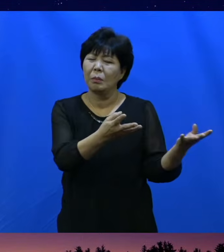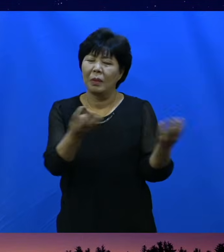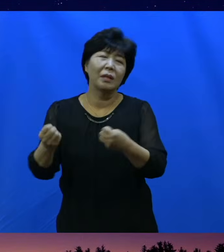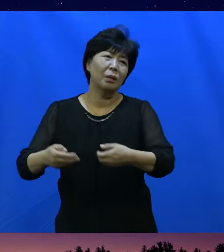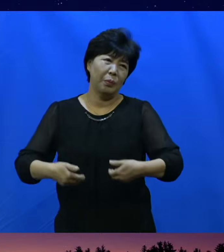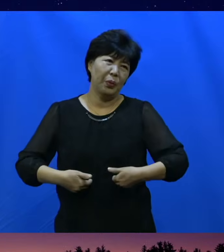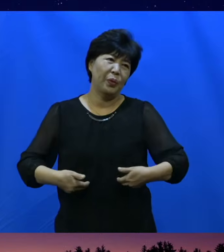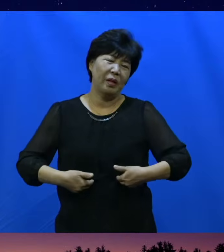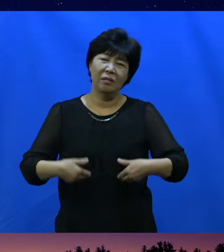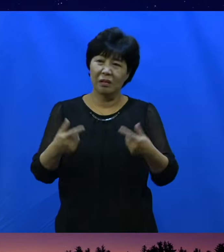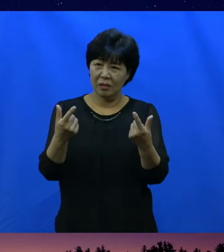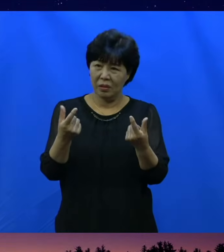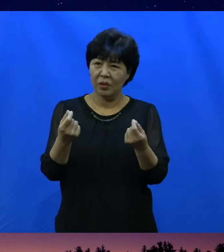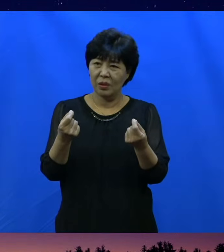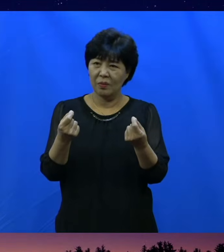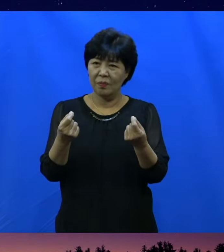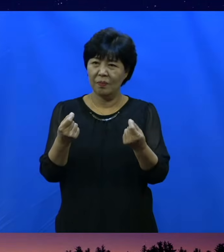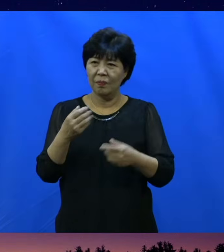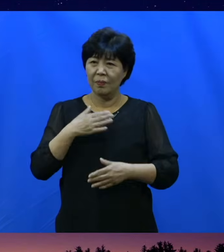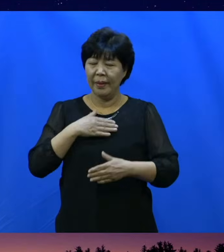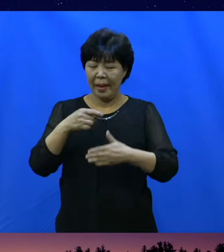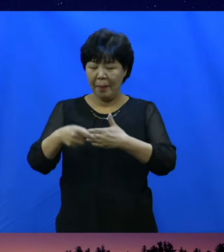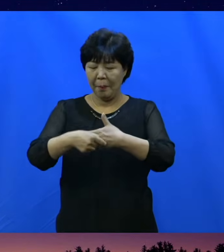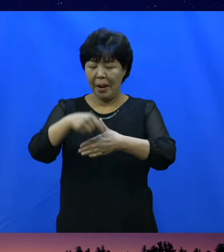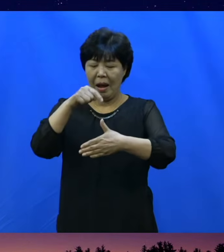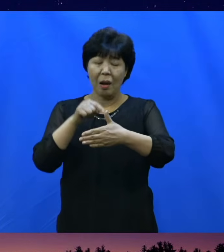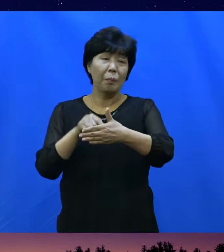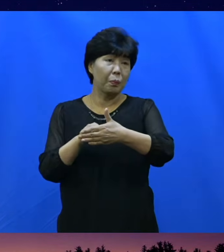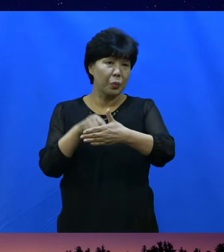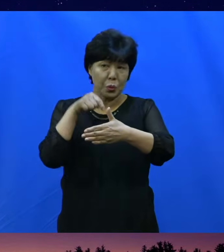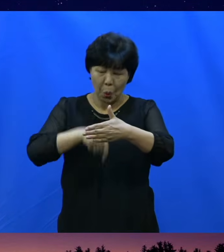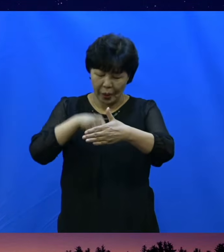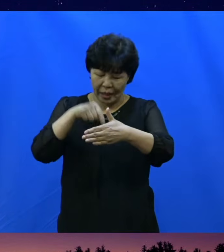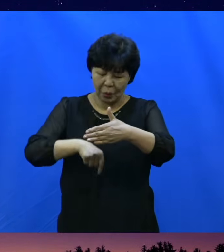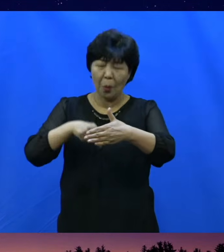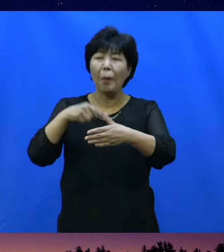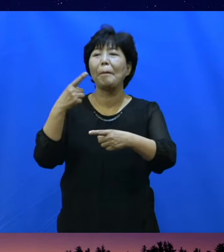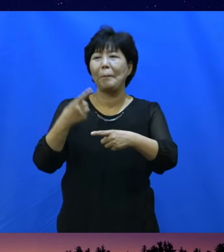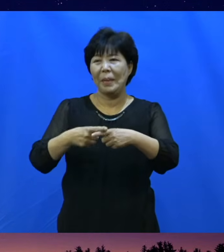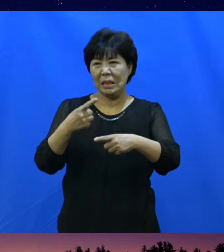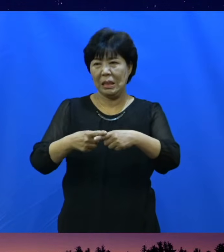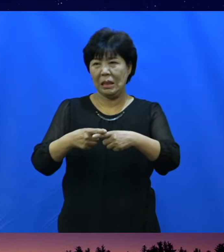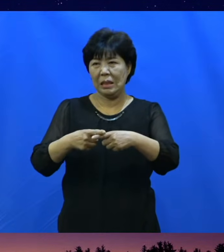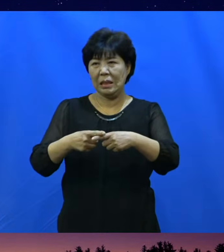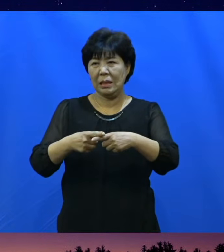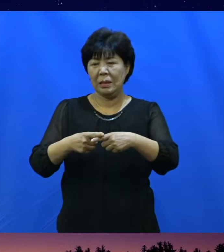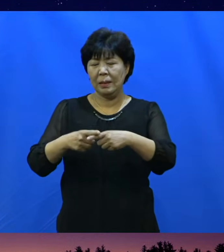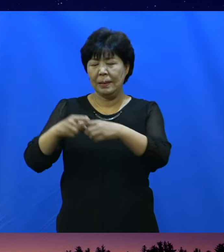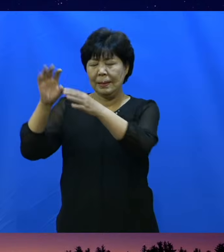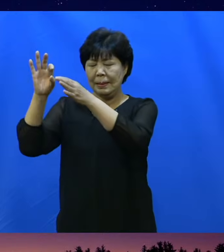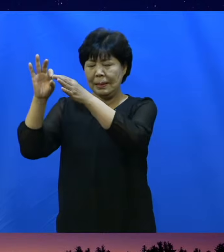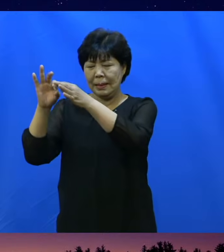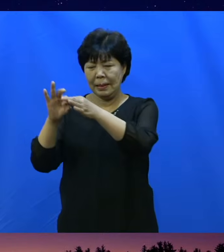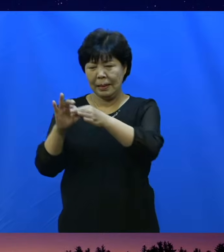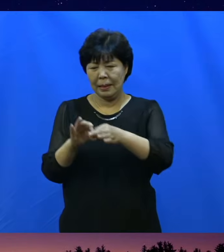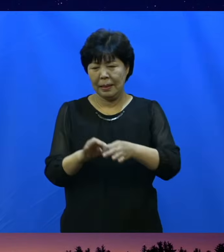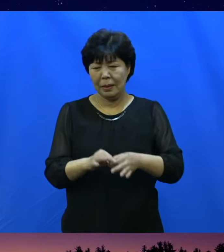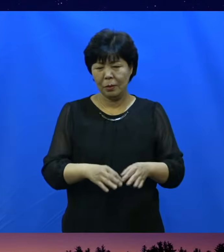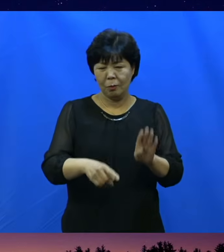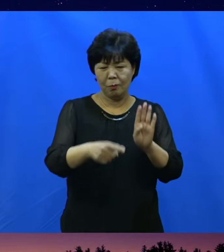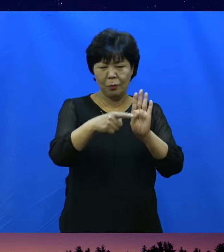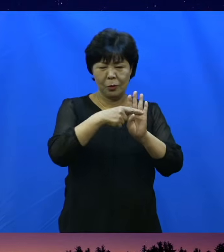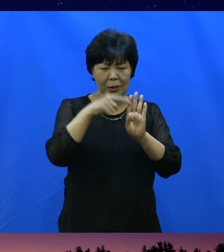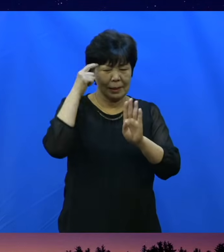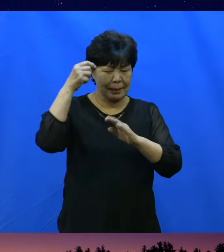꽉 박혀가지고 안 빠져나가면서 내 의식의 세계에서 자리를 잡으면서 끊임없이 내 인생을 영향을